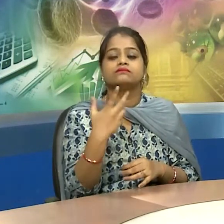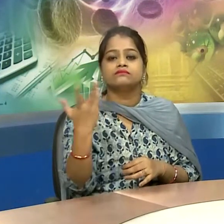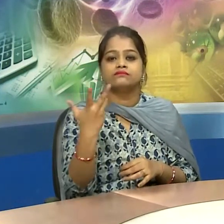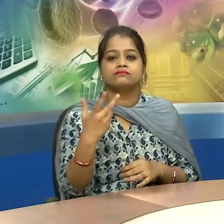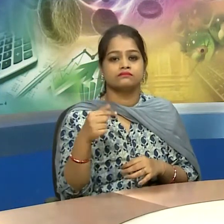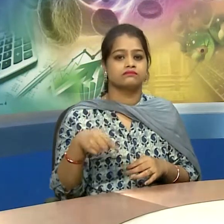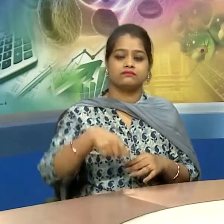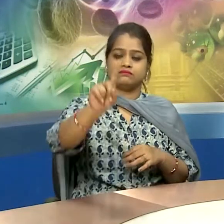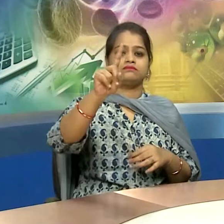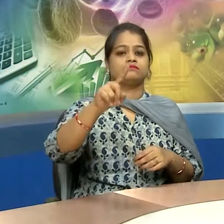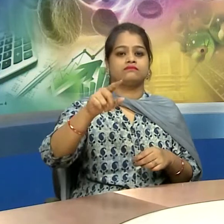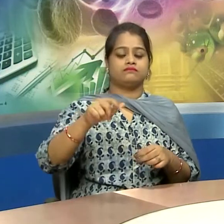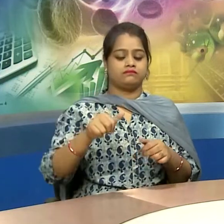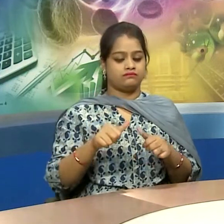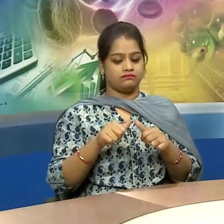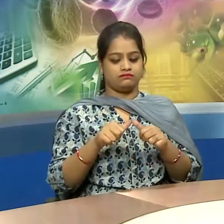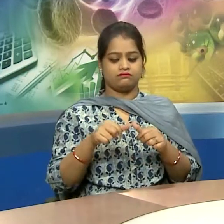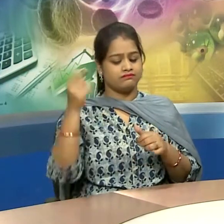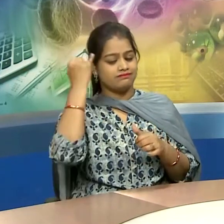अपने विचार प्रस्तुत कीजिए।